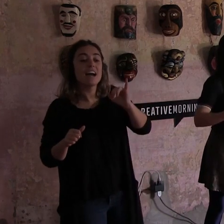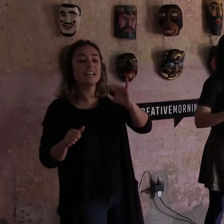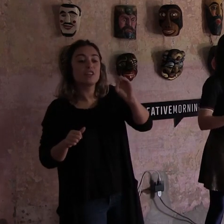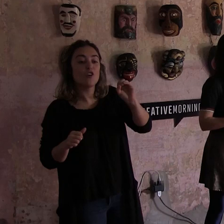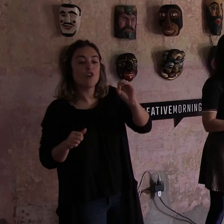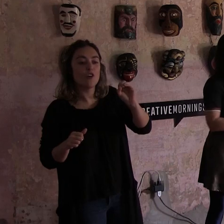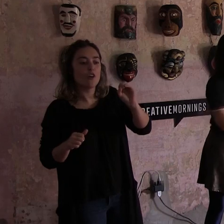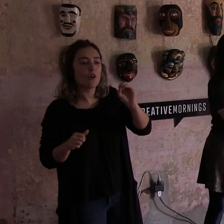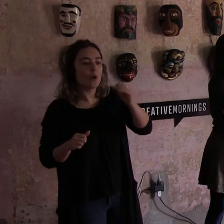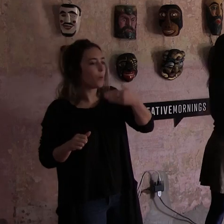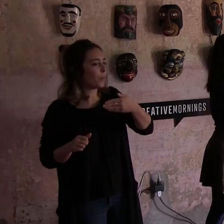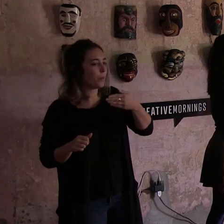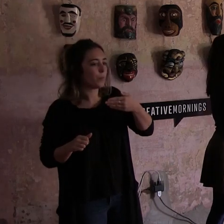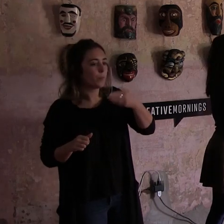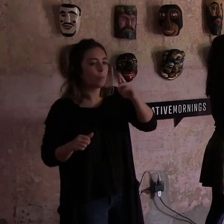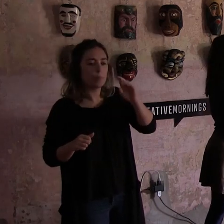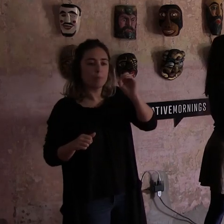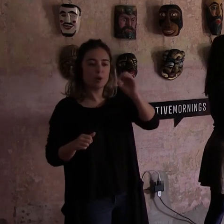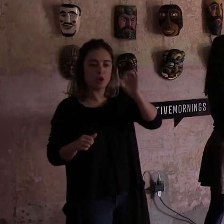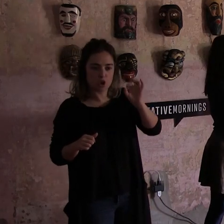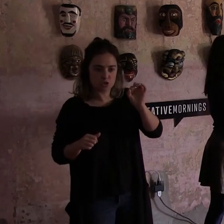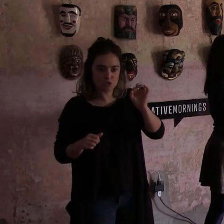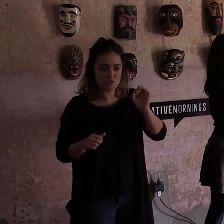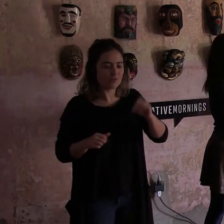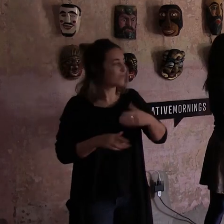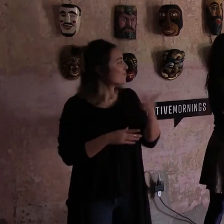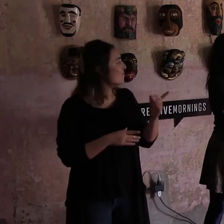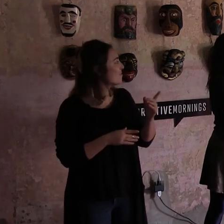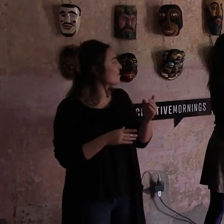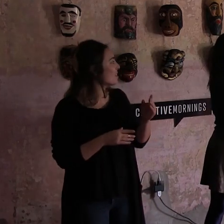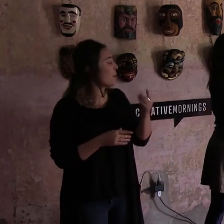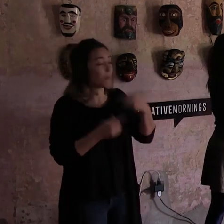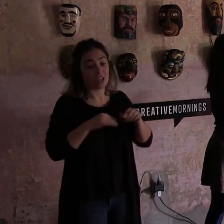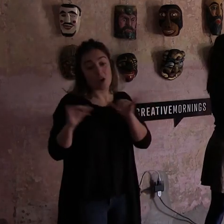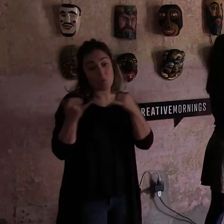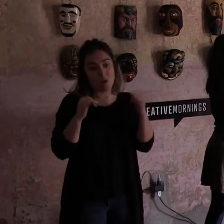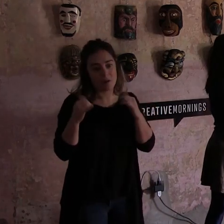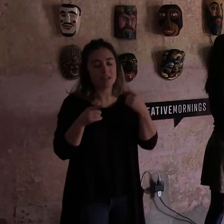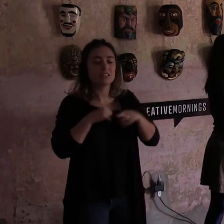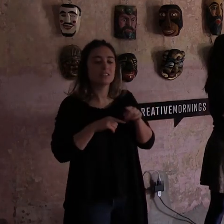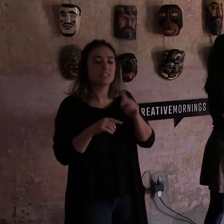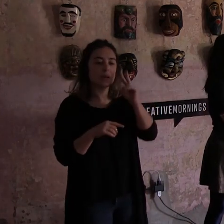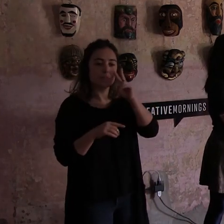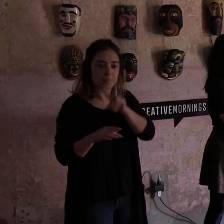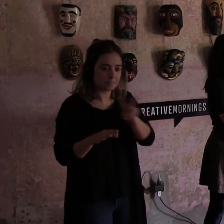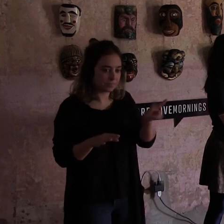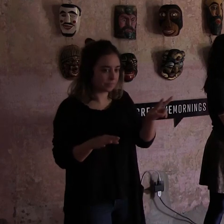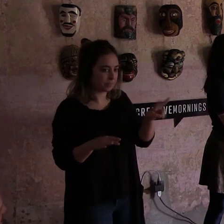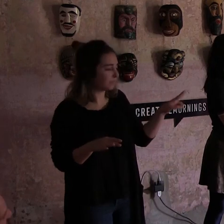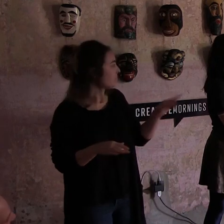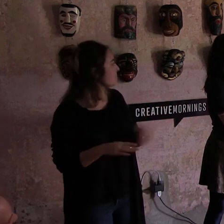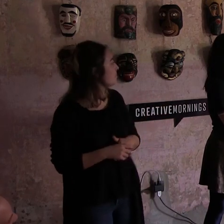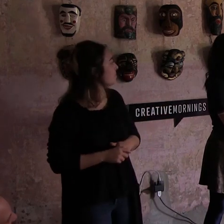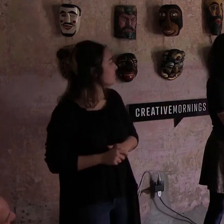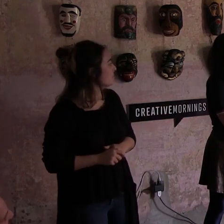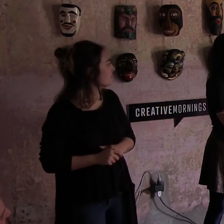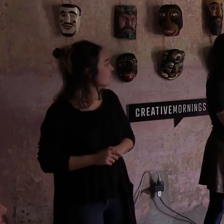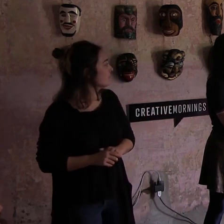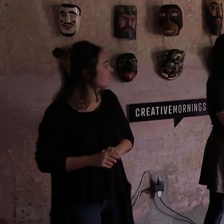el otro jugaba con Mario Bros. Así que les voy a mostrar unos minutitos de este solo en Nemiquitepa.